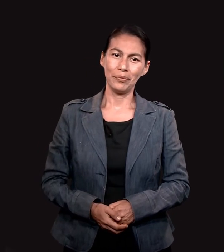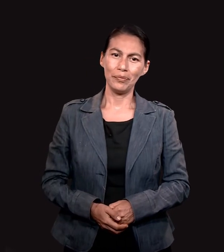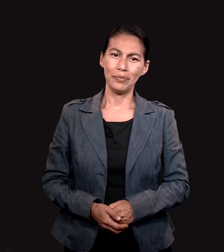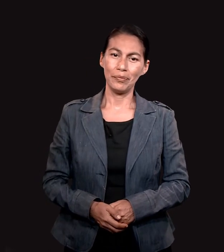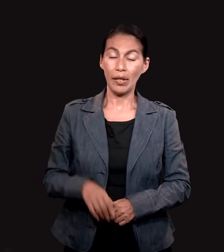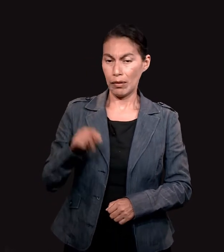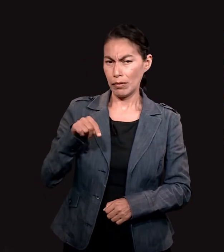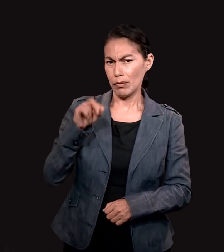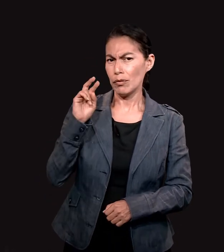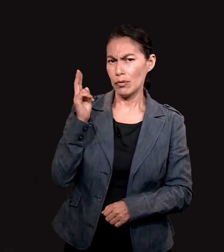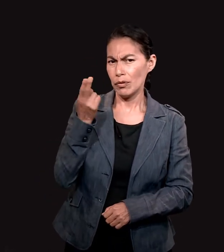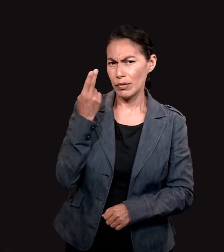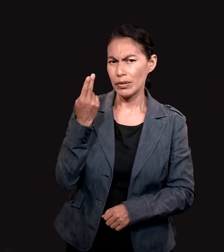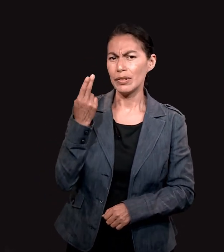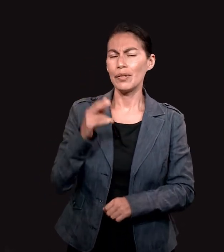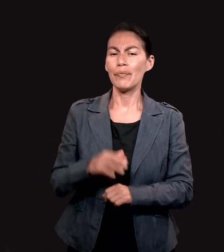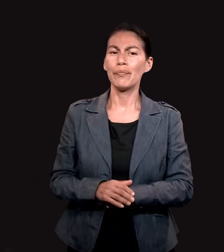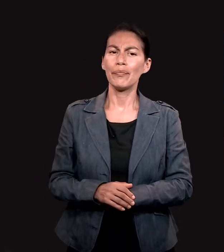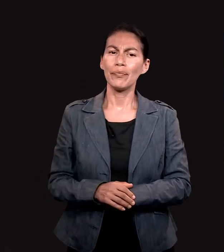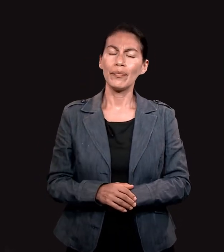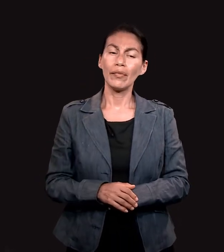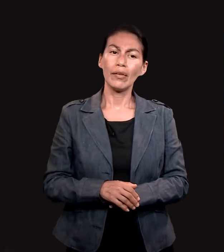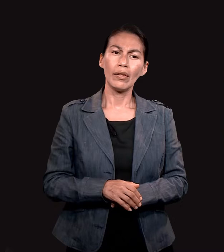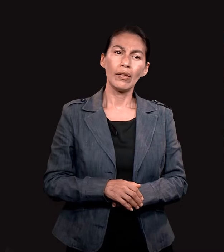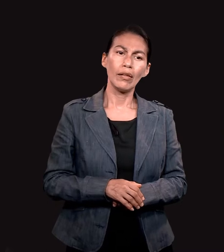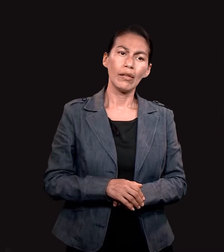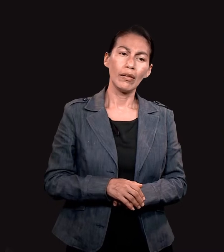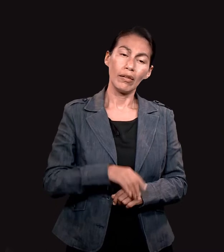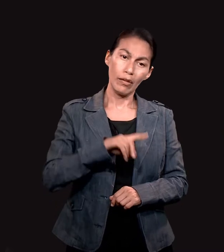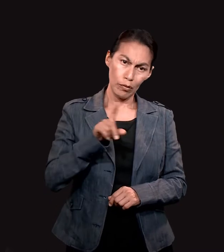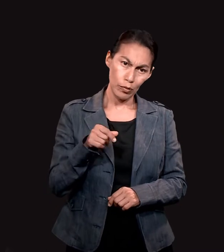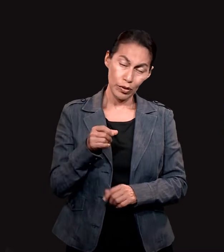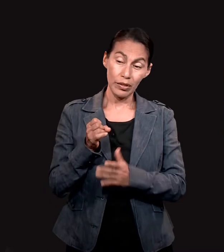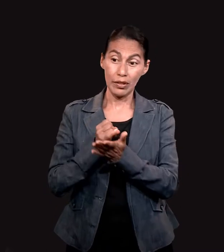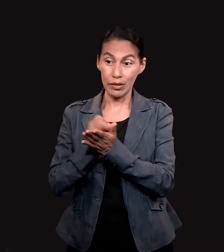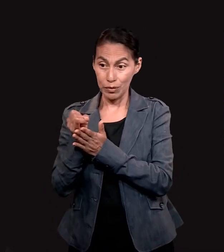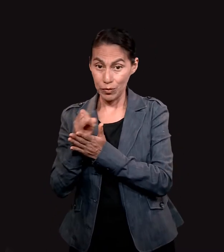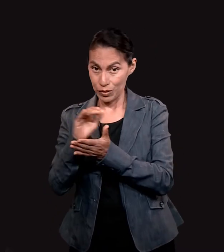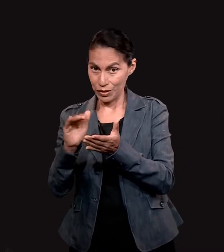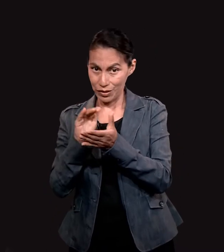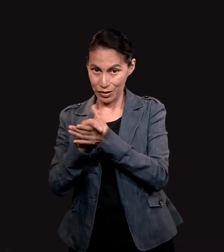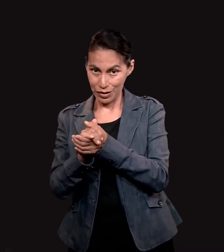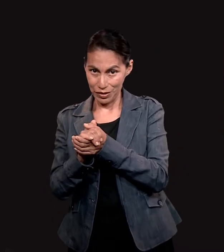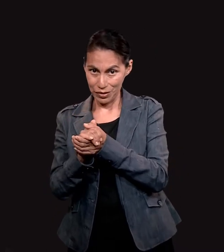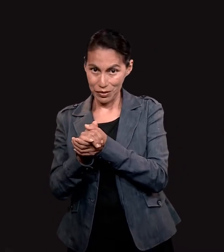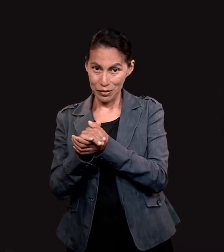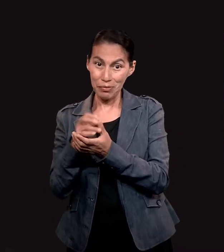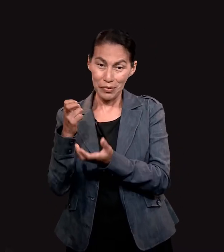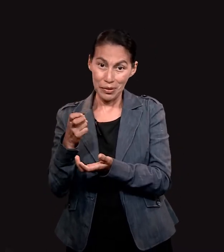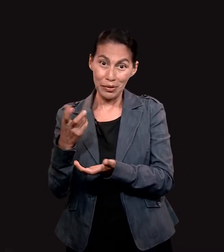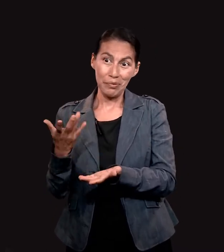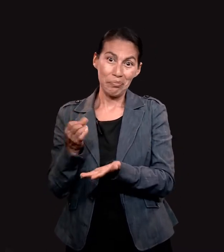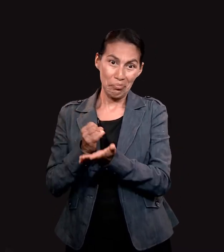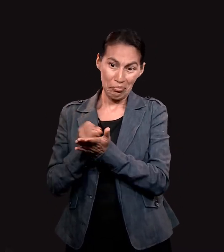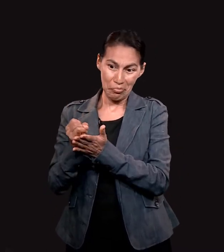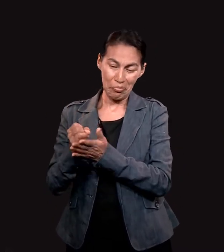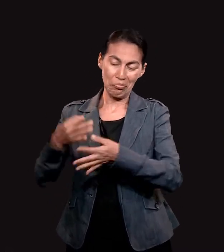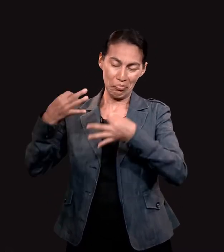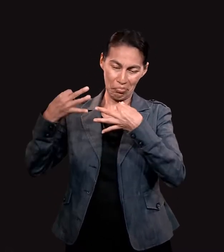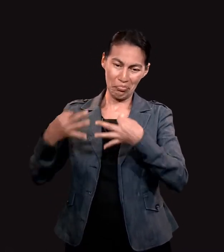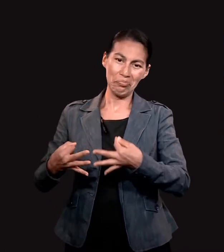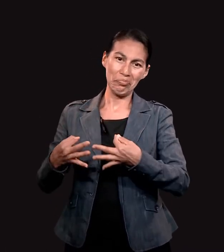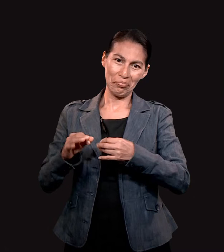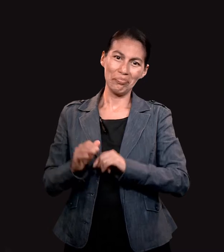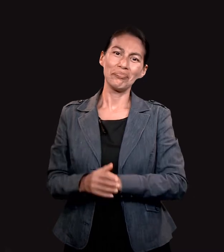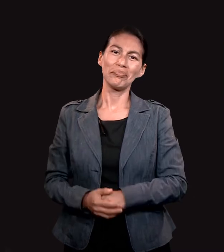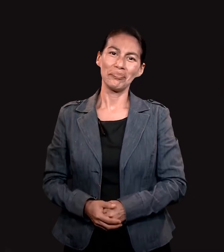fue aquí dentro de la universidad y ya. Pues después de eso ya decidimos casarnos y pues ha sido una de las